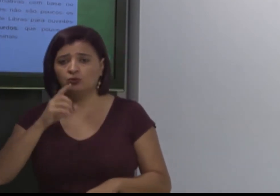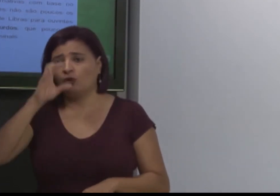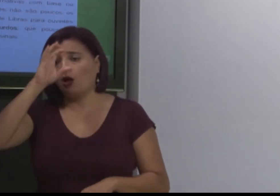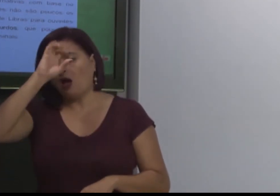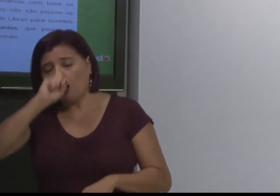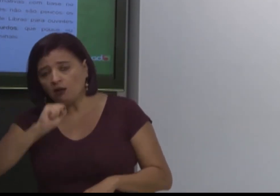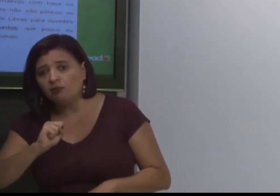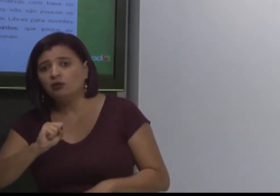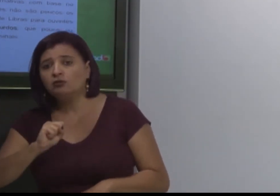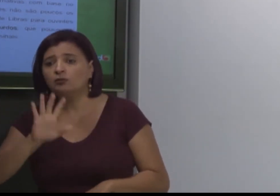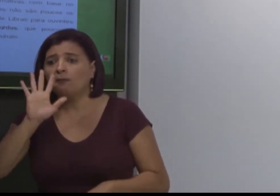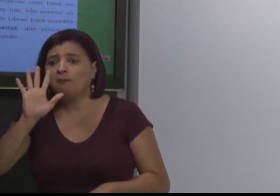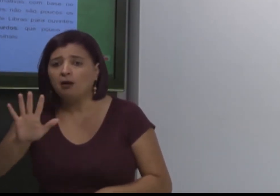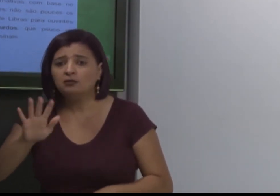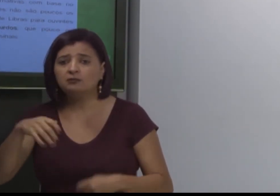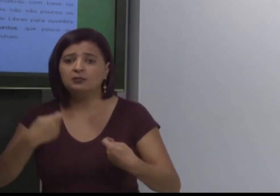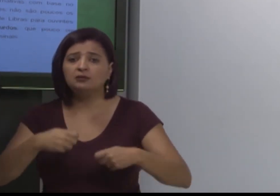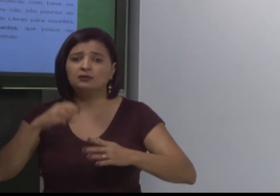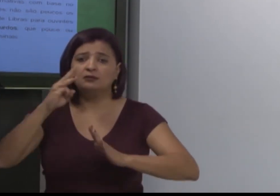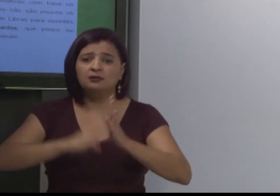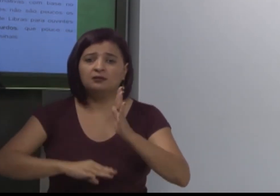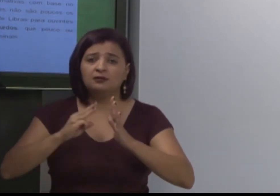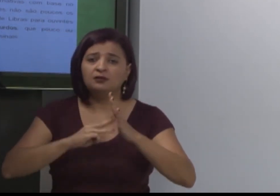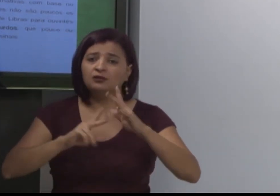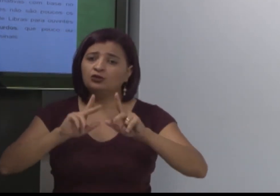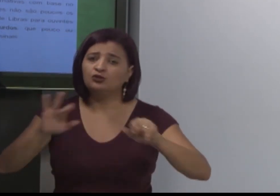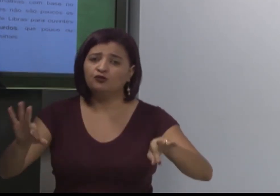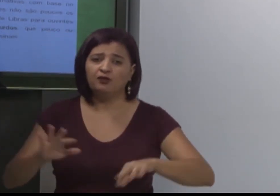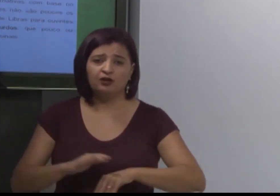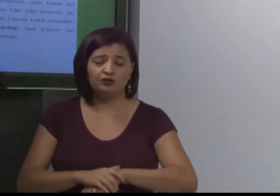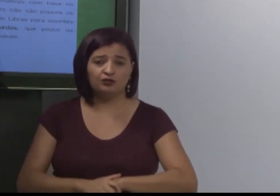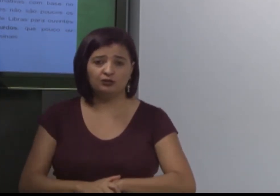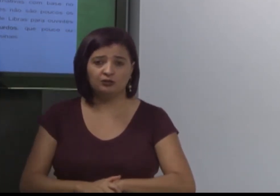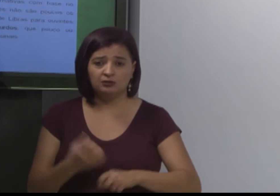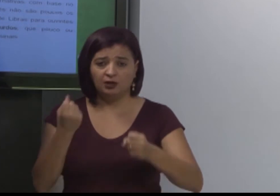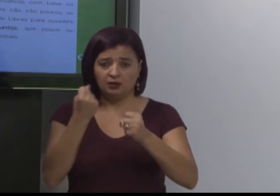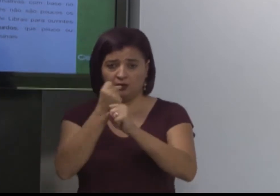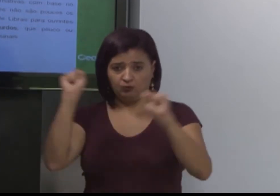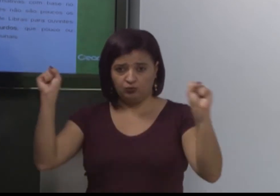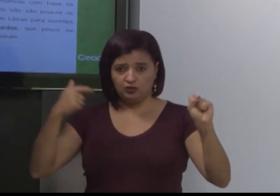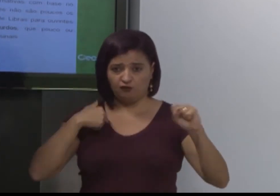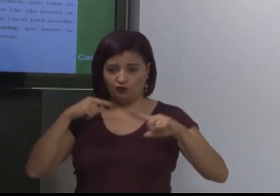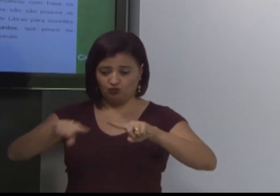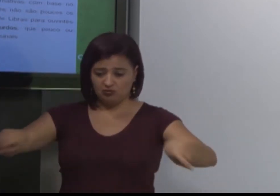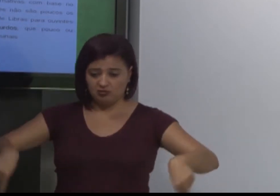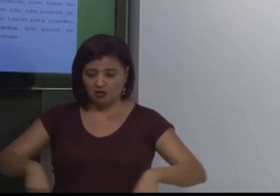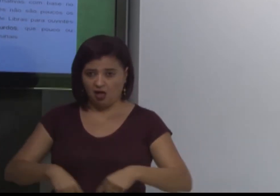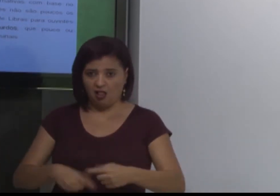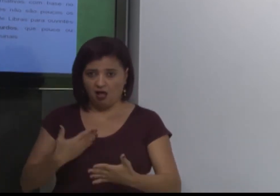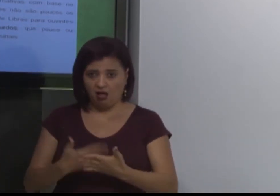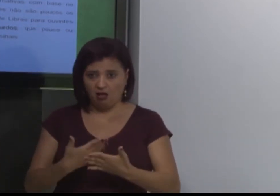ouvintes aprendem, porém com metodologias diferentes. É impossível em uma sala de aula